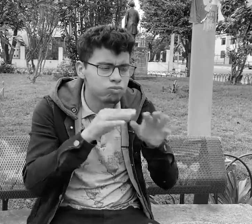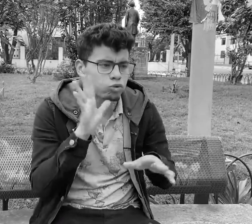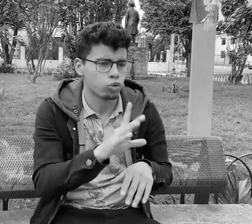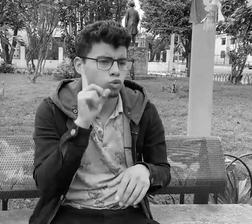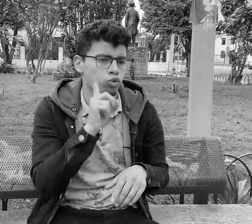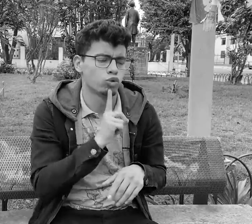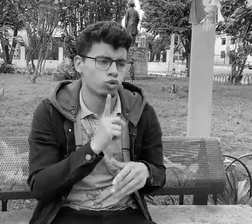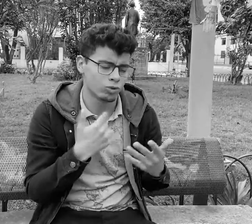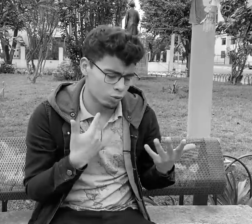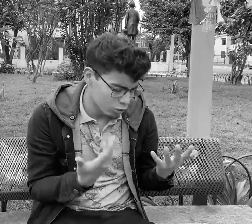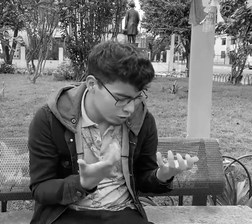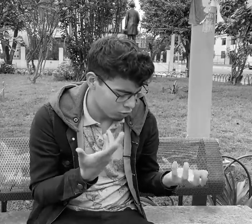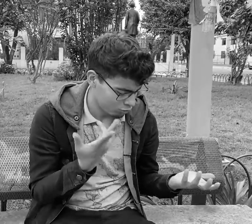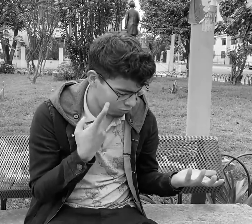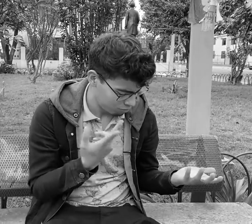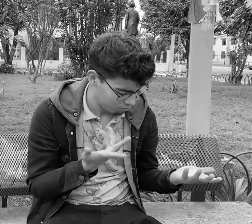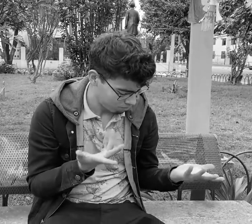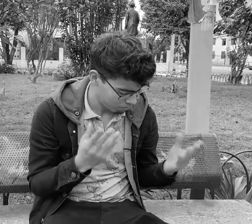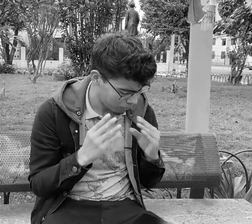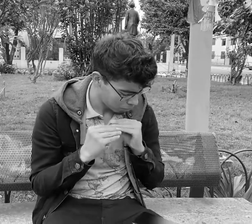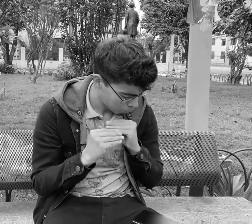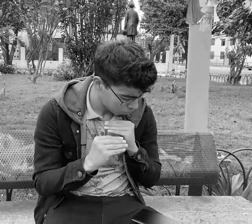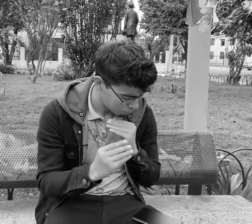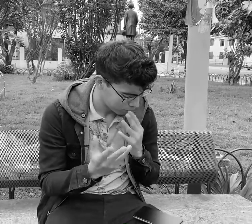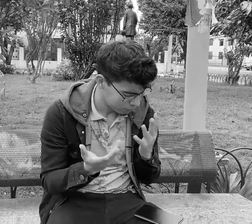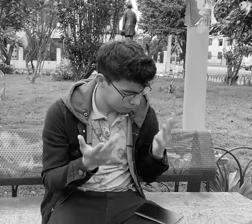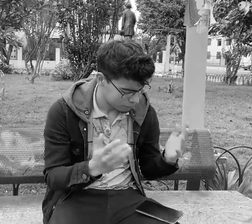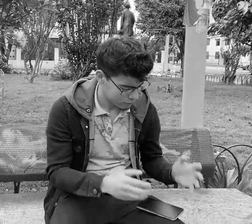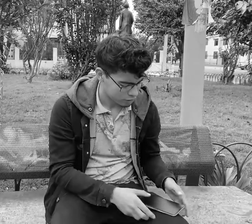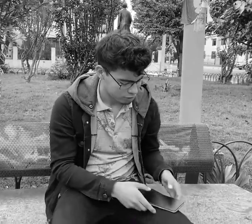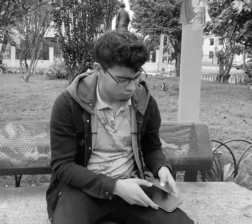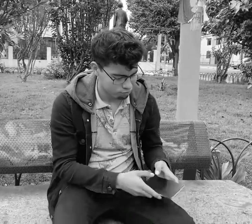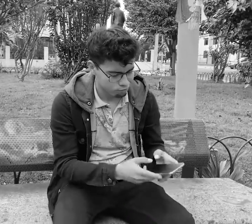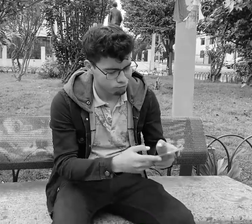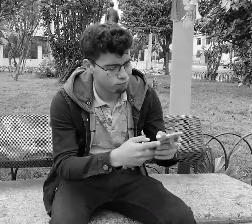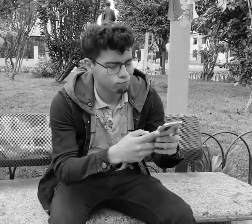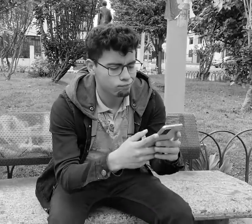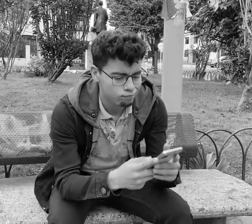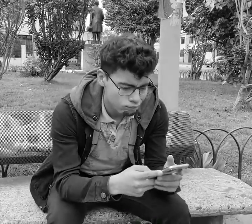de noticias que tienen que ver con la población sorda me encuentro información